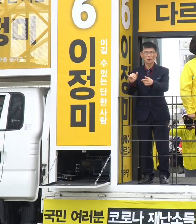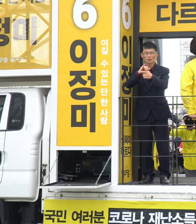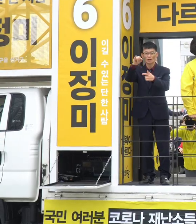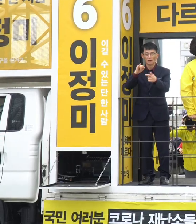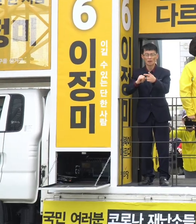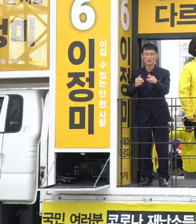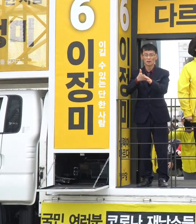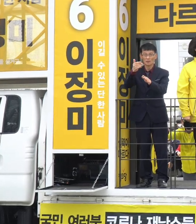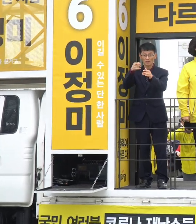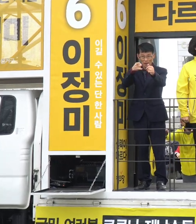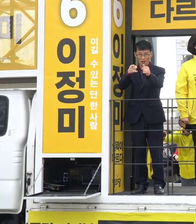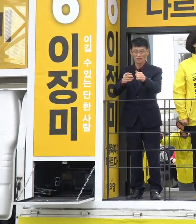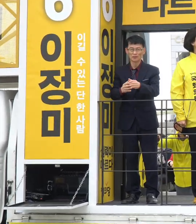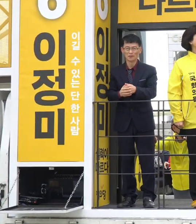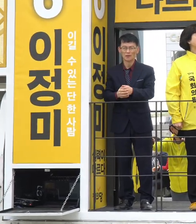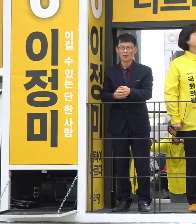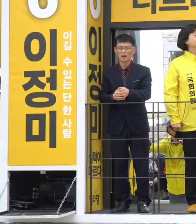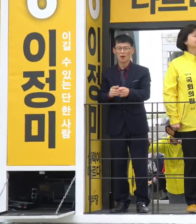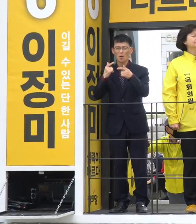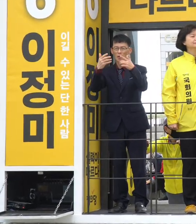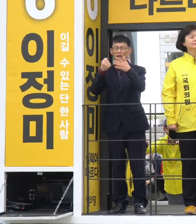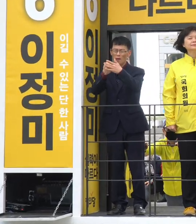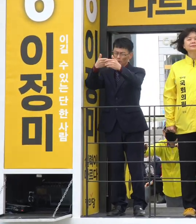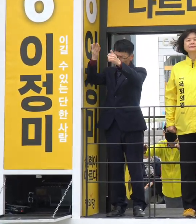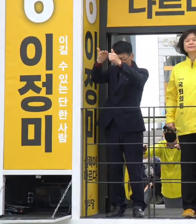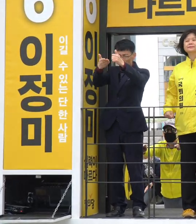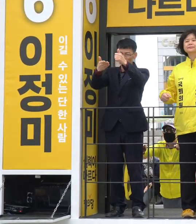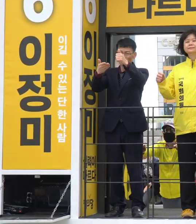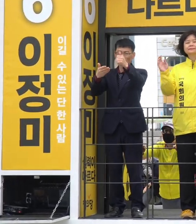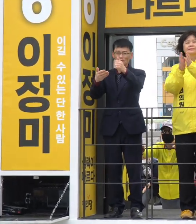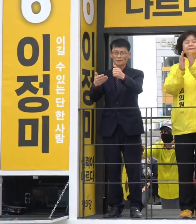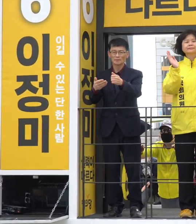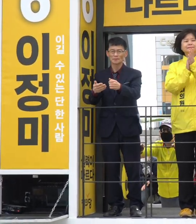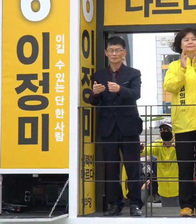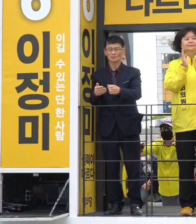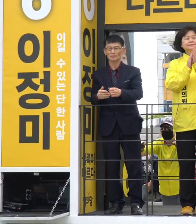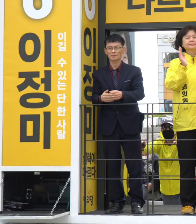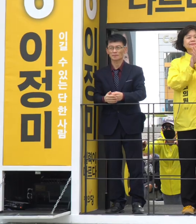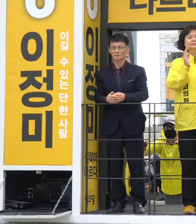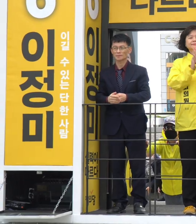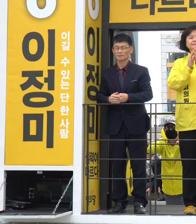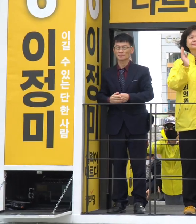연수을 시민들께서 확인해 주십시오, 여러분.